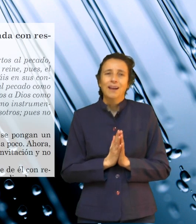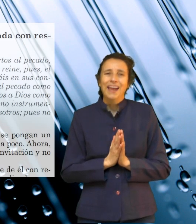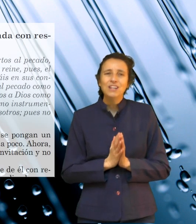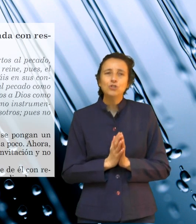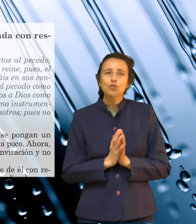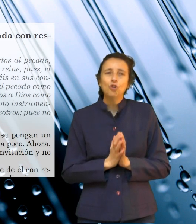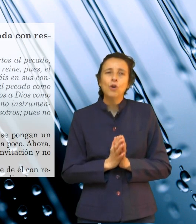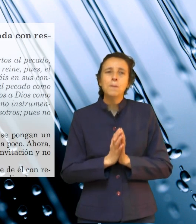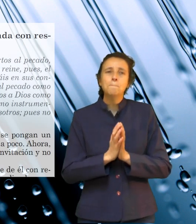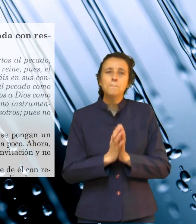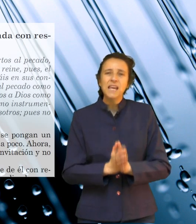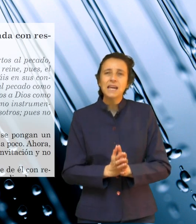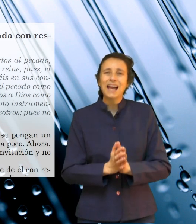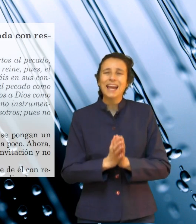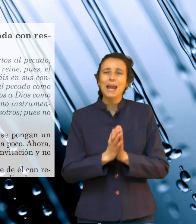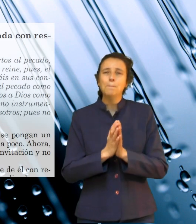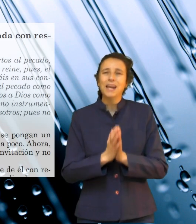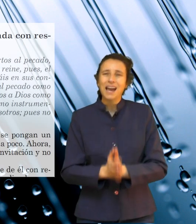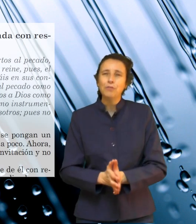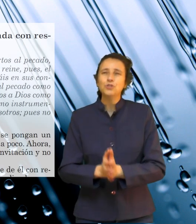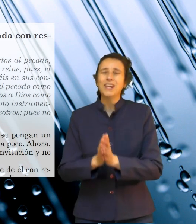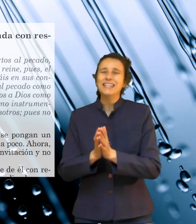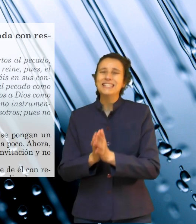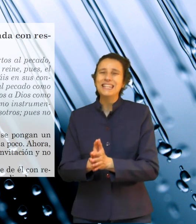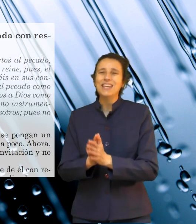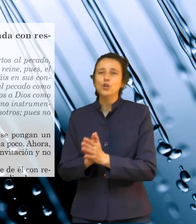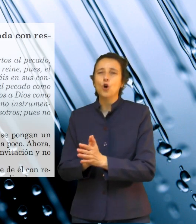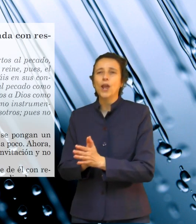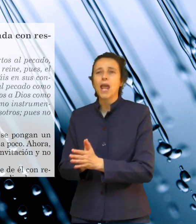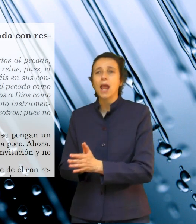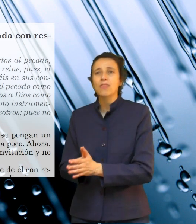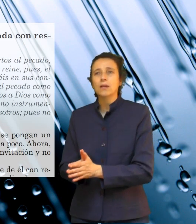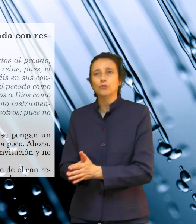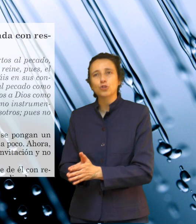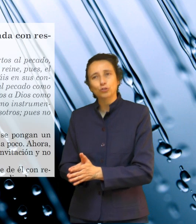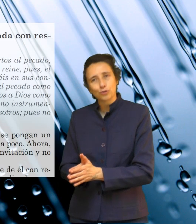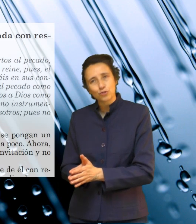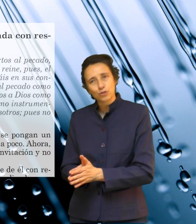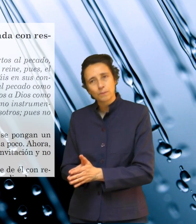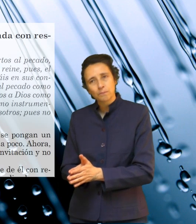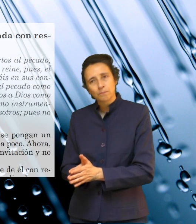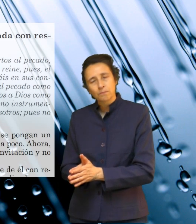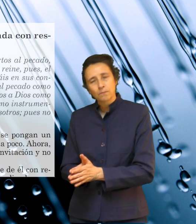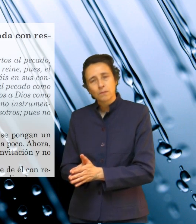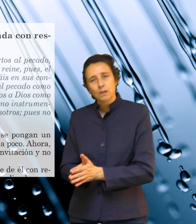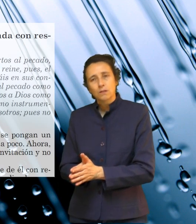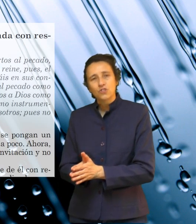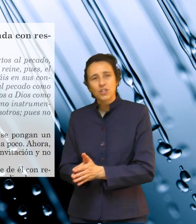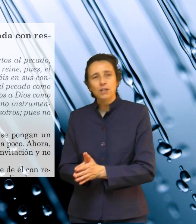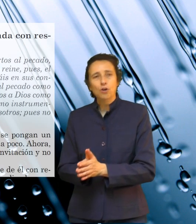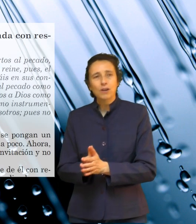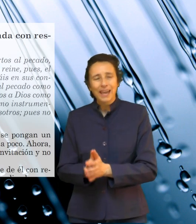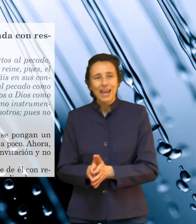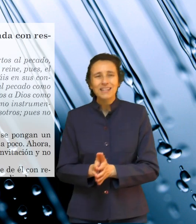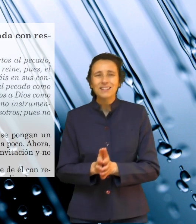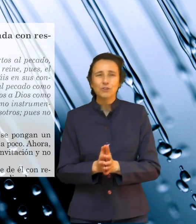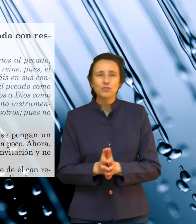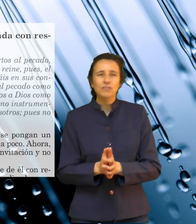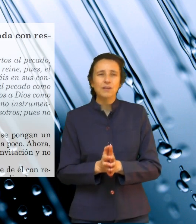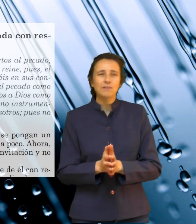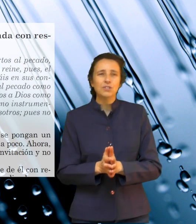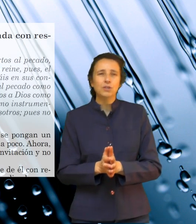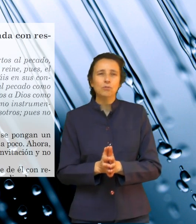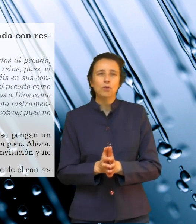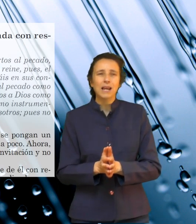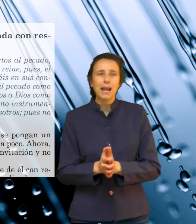pecaminosa, eso no implica que el pecado se enseñoree de nosotros, sino que, se